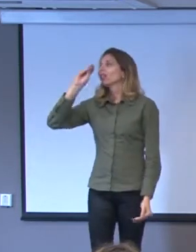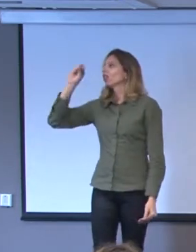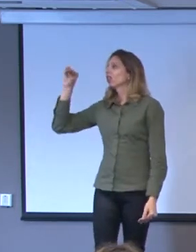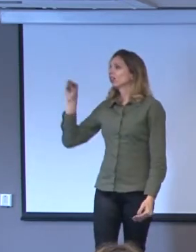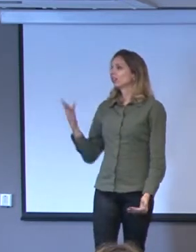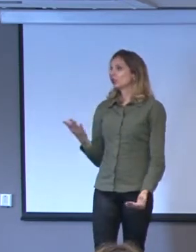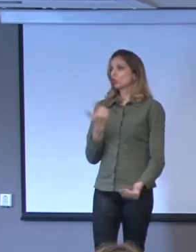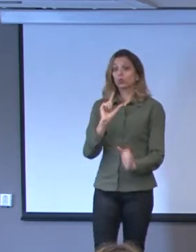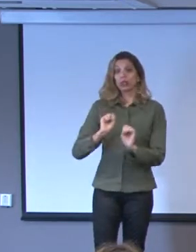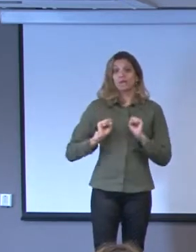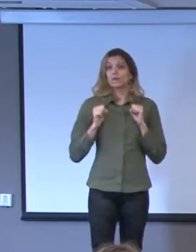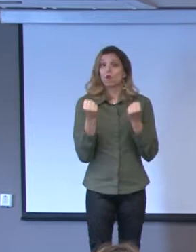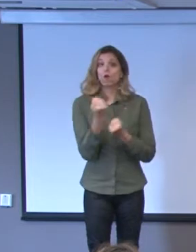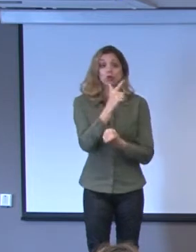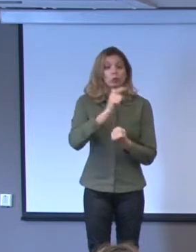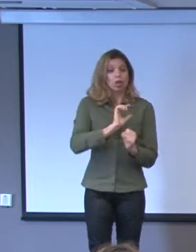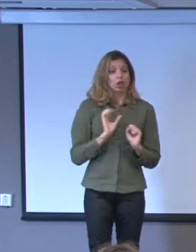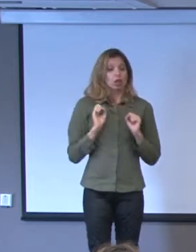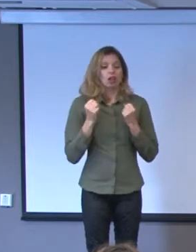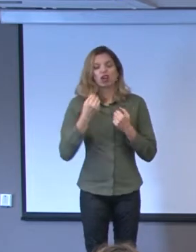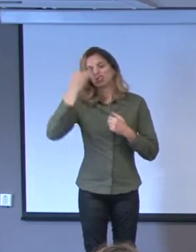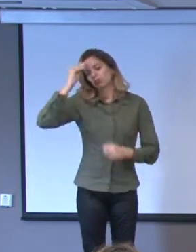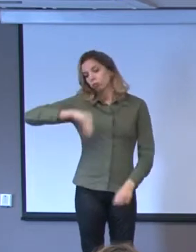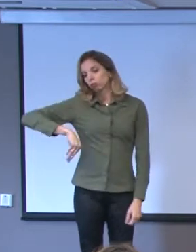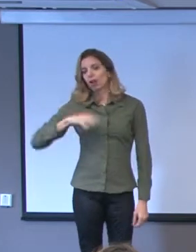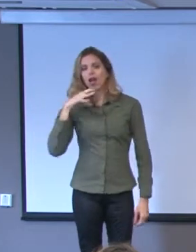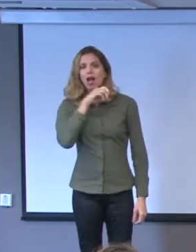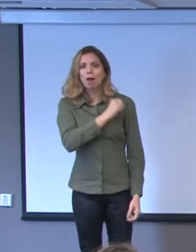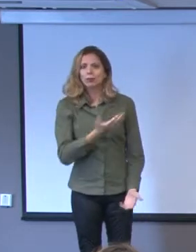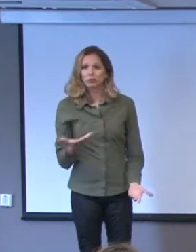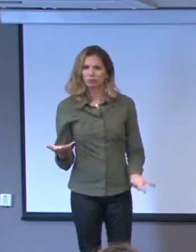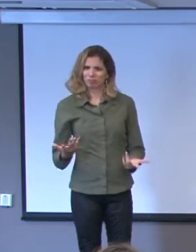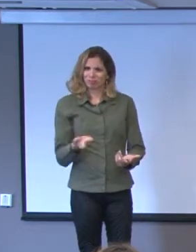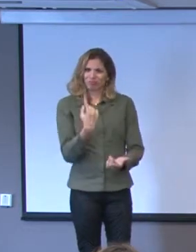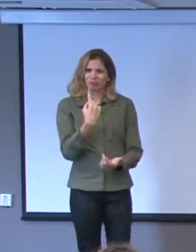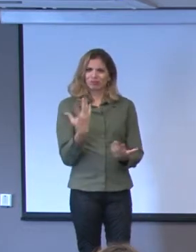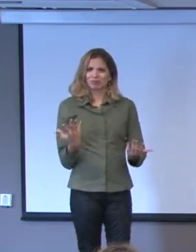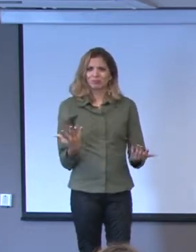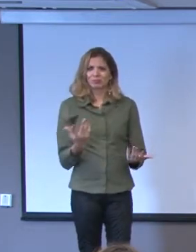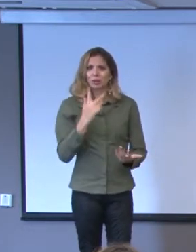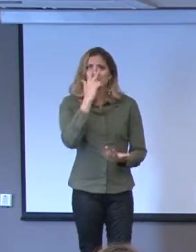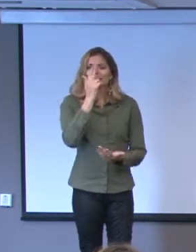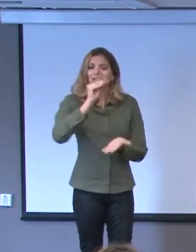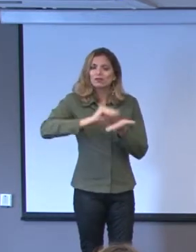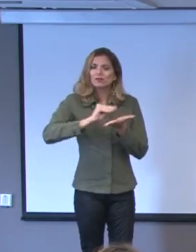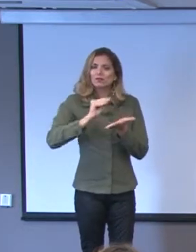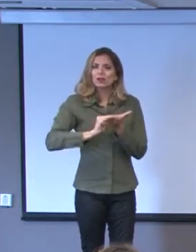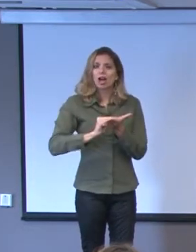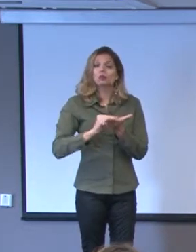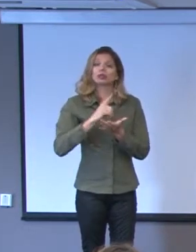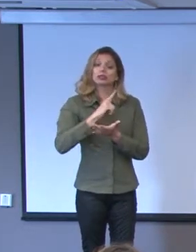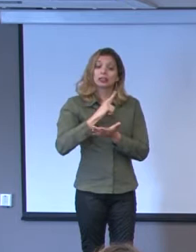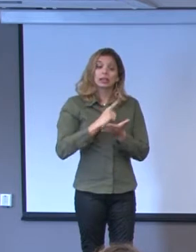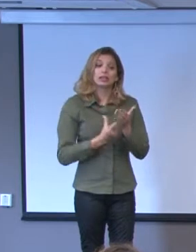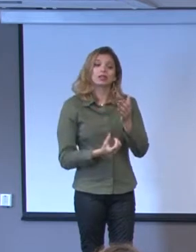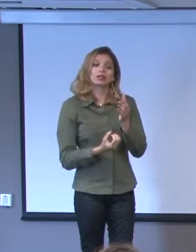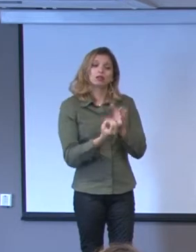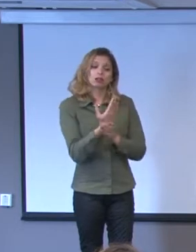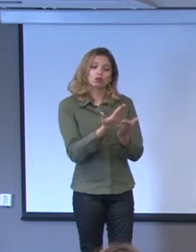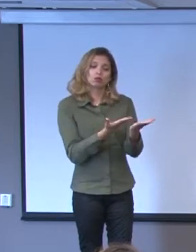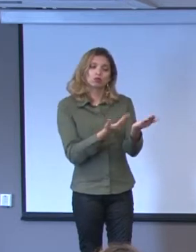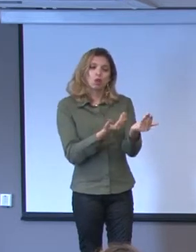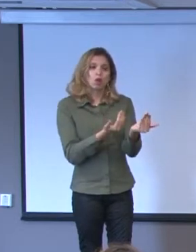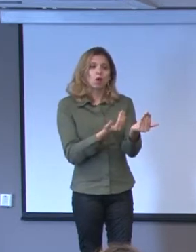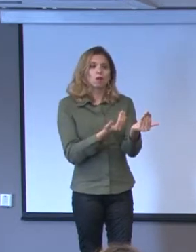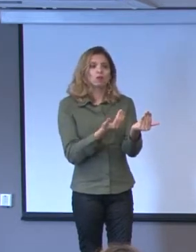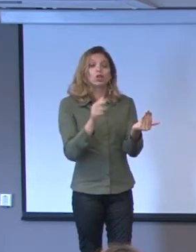têm resiliência. Então, a gente tem, infelizmente, a gente tem criado um modelo de jovem